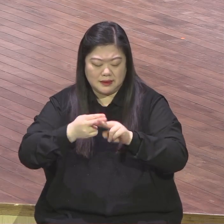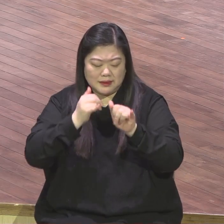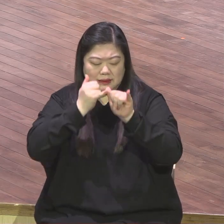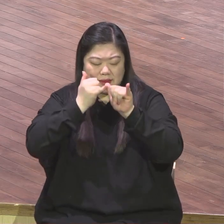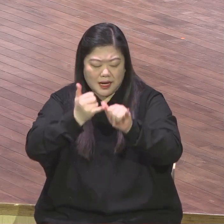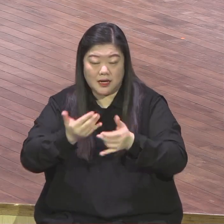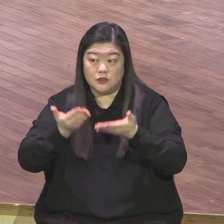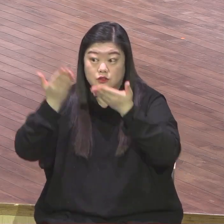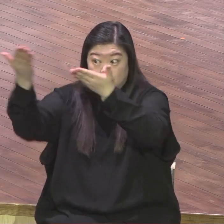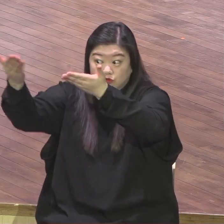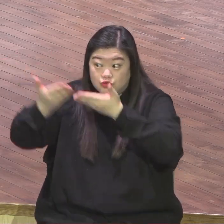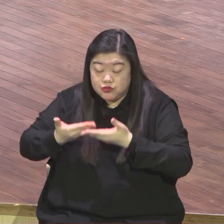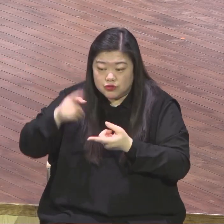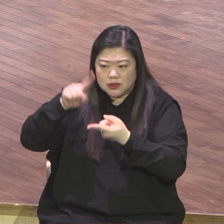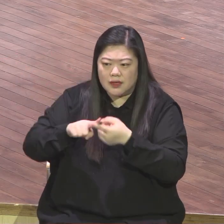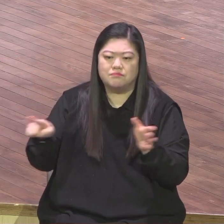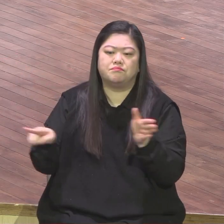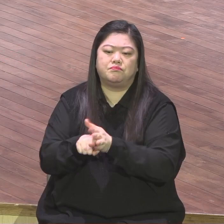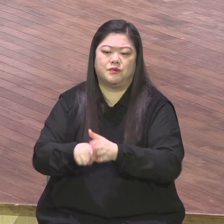이심을 믿어야 할지니라.